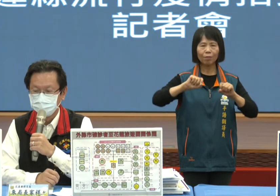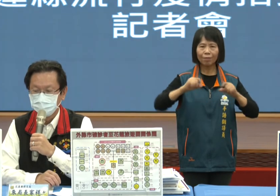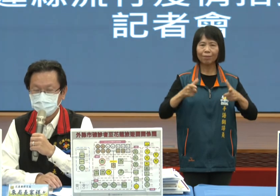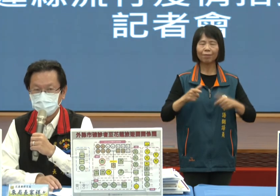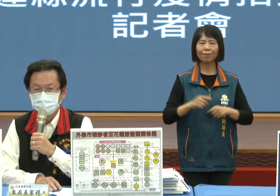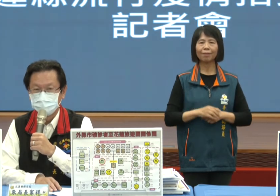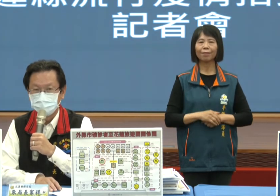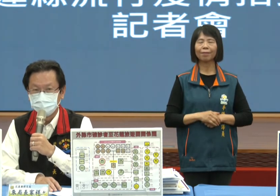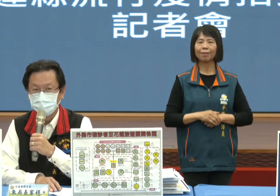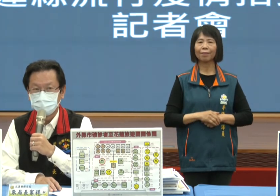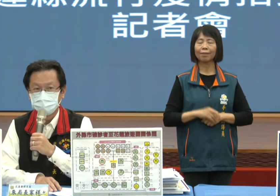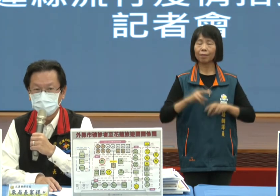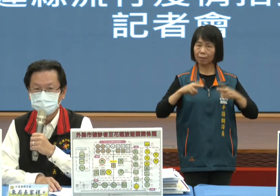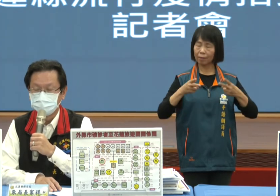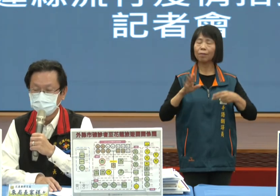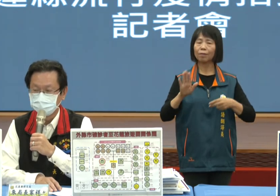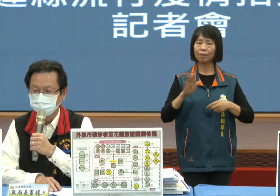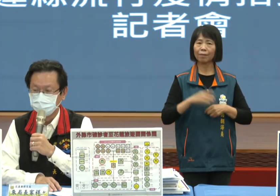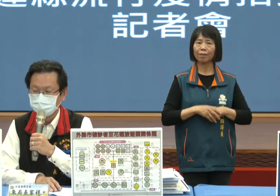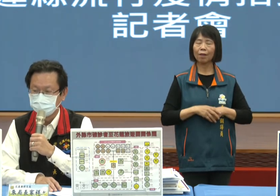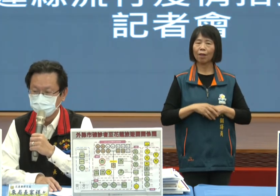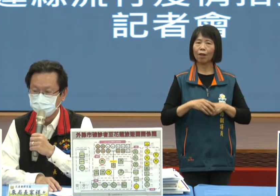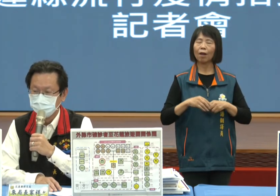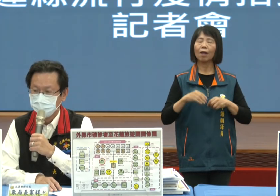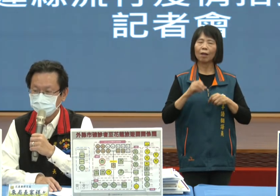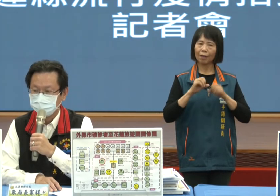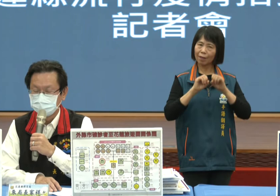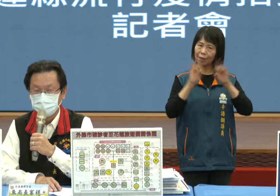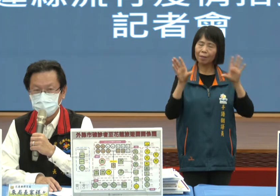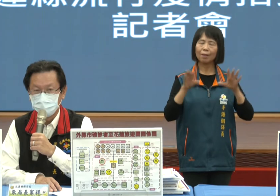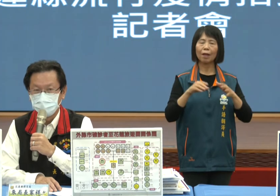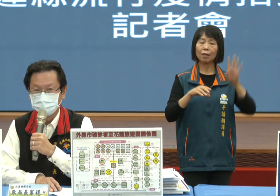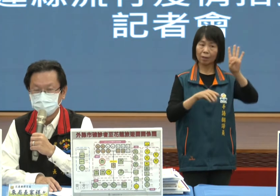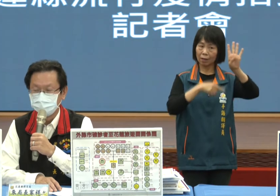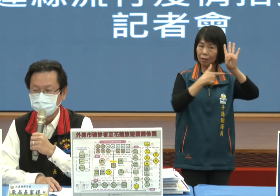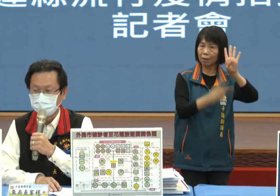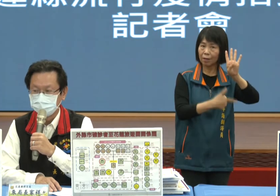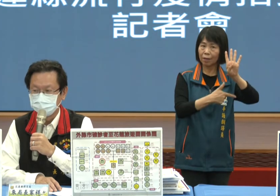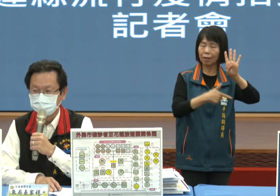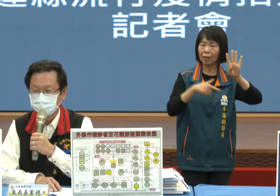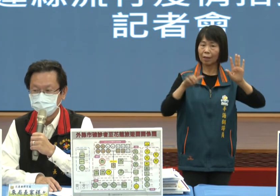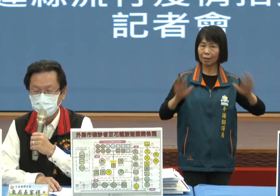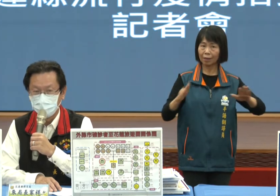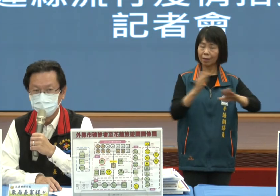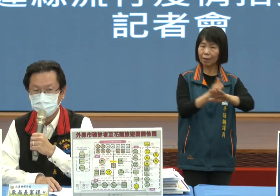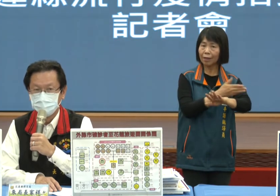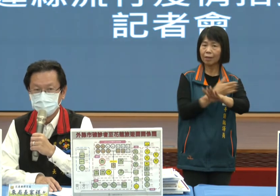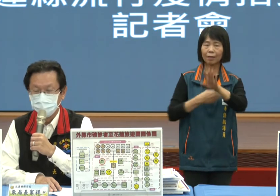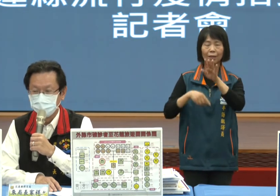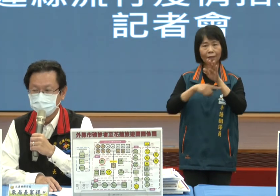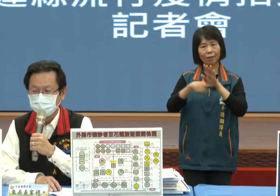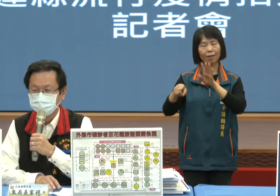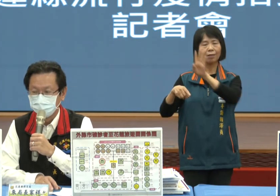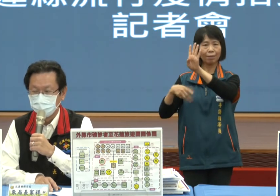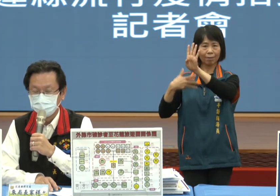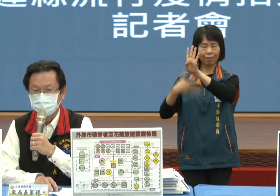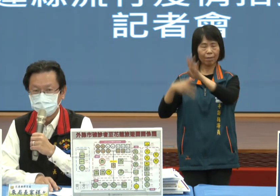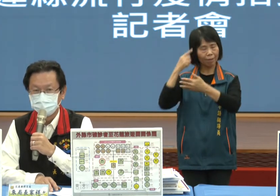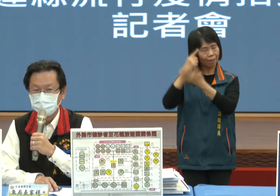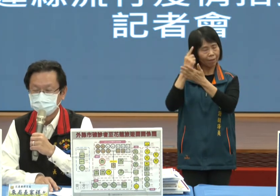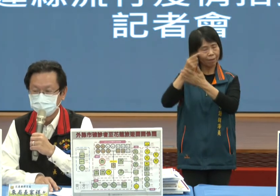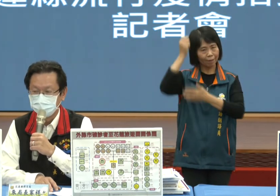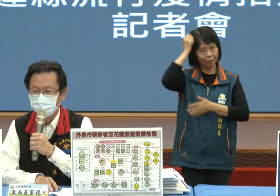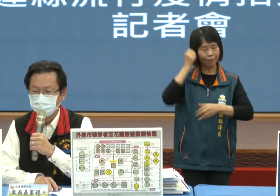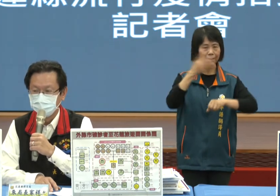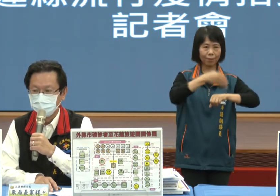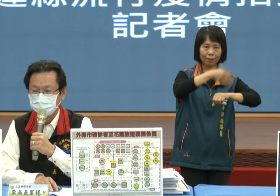整，希望在这边呢，再次的告诉我们的乡亲，从4月6号就今天开始到4月8号，每天早上9点